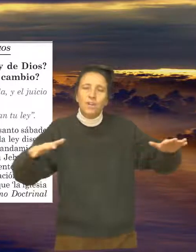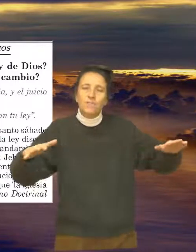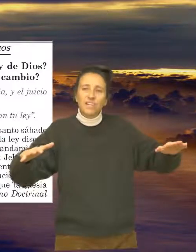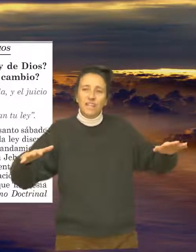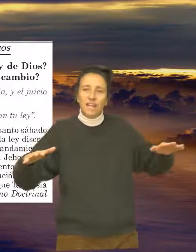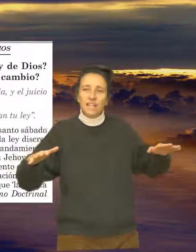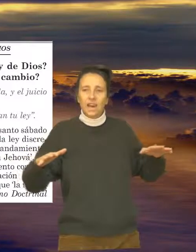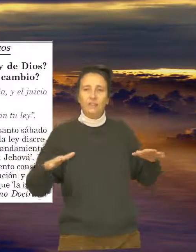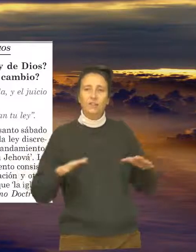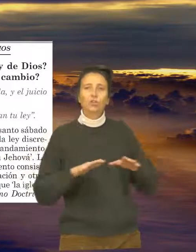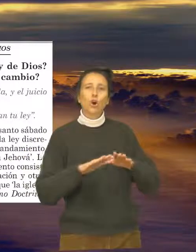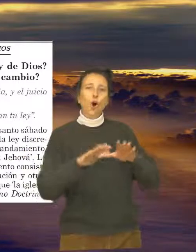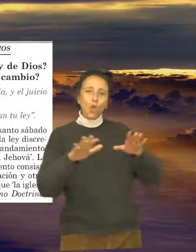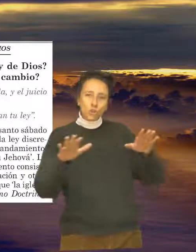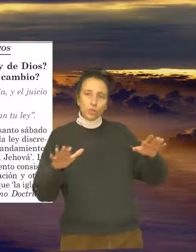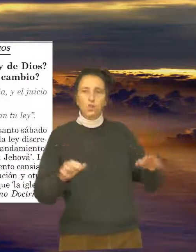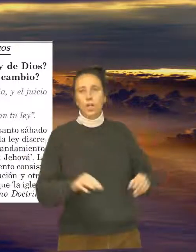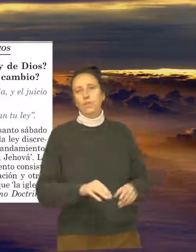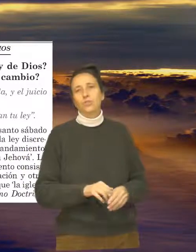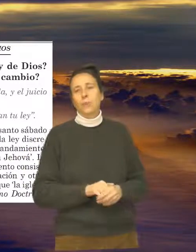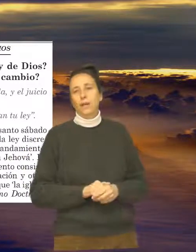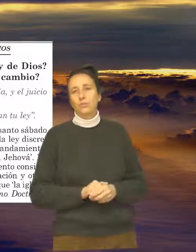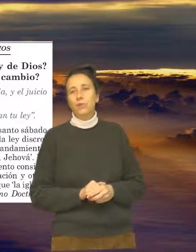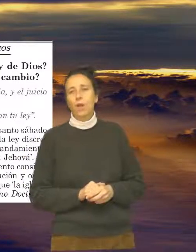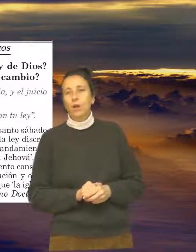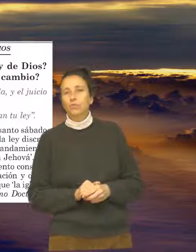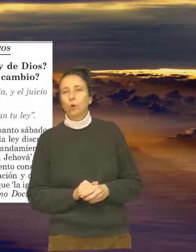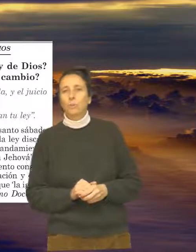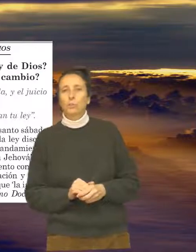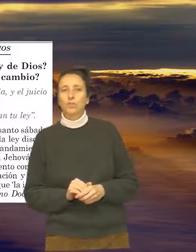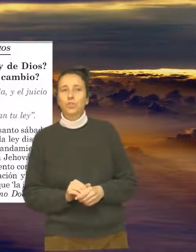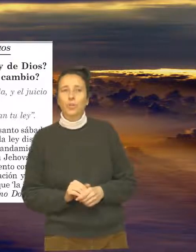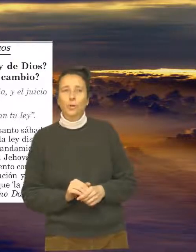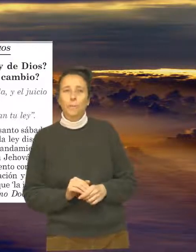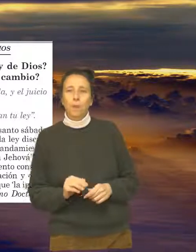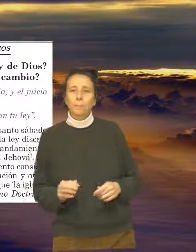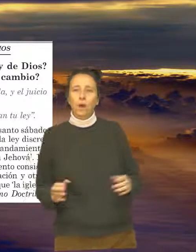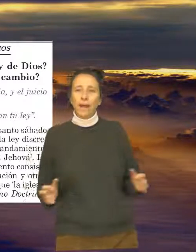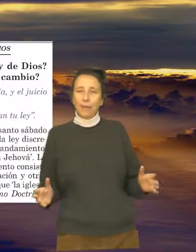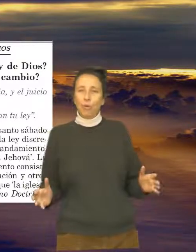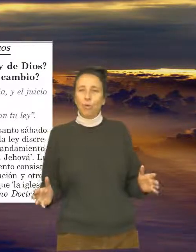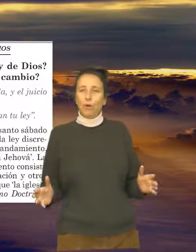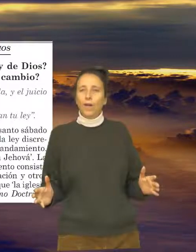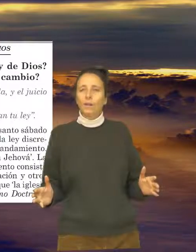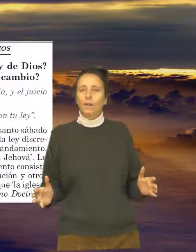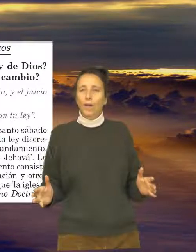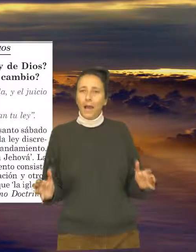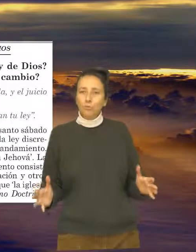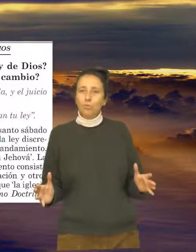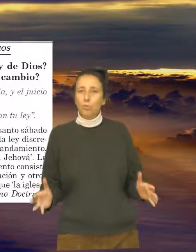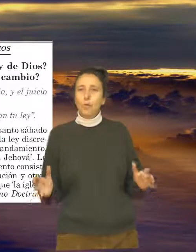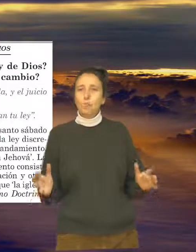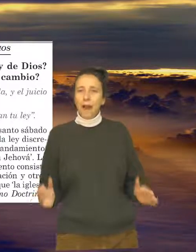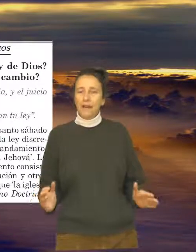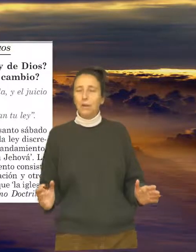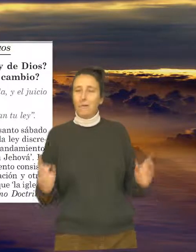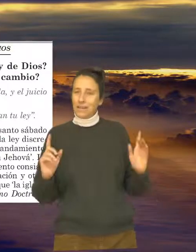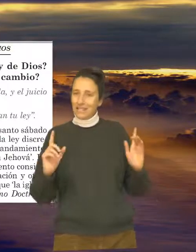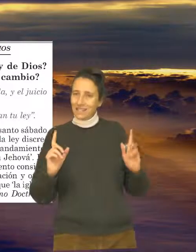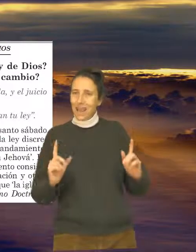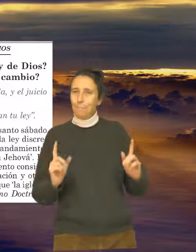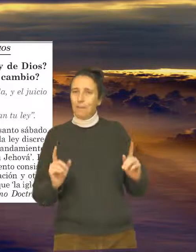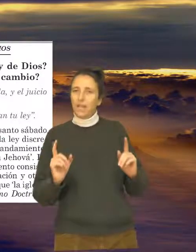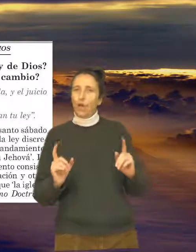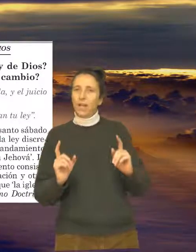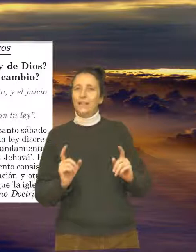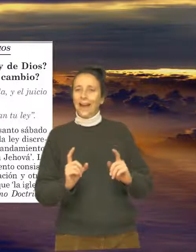una universalidad, que todos los seres humanos tomen posición? Pero ahora, ¿qué ocurre? Hay un grupo humano,